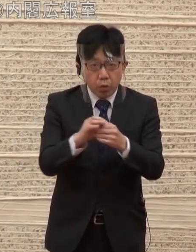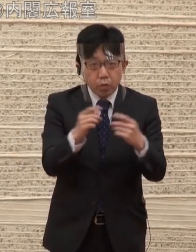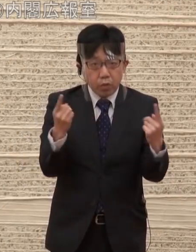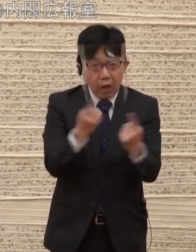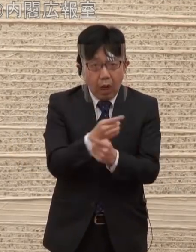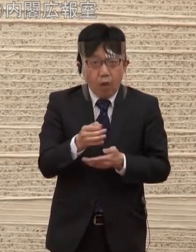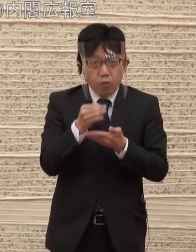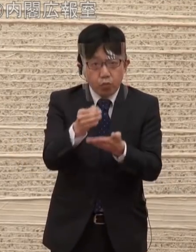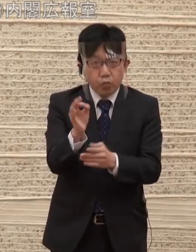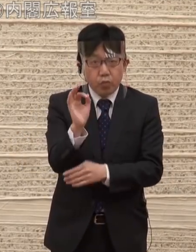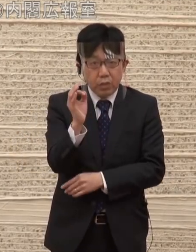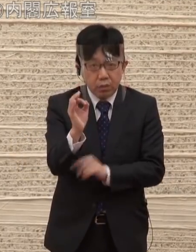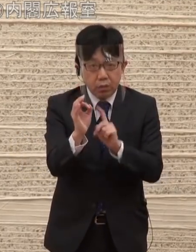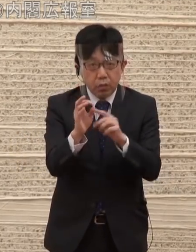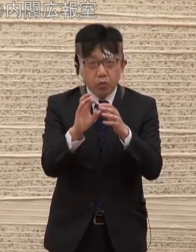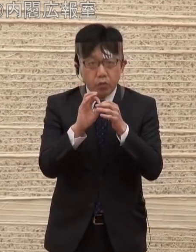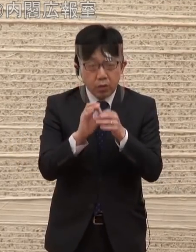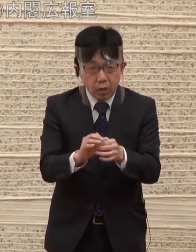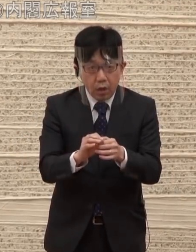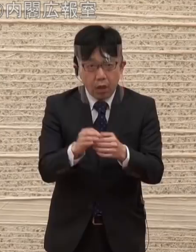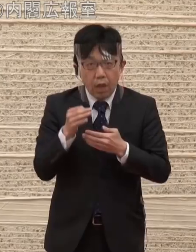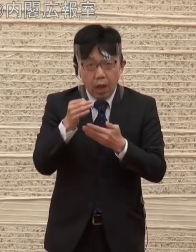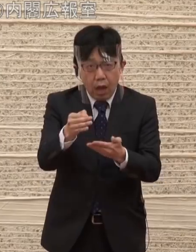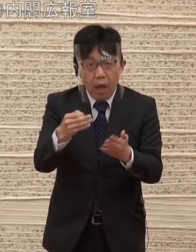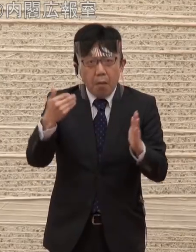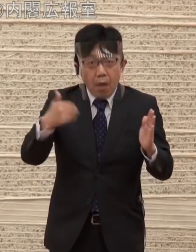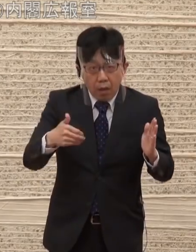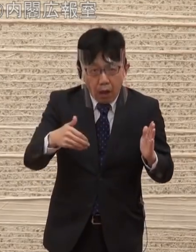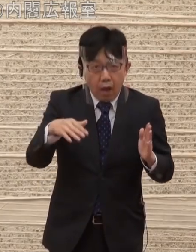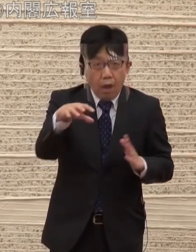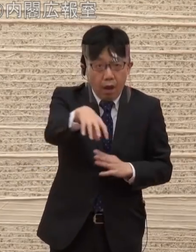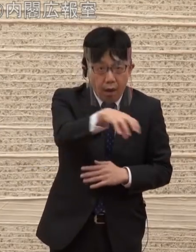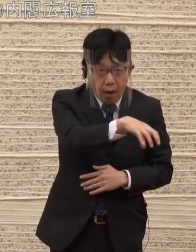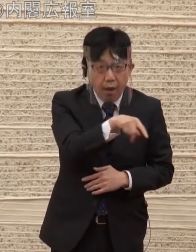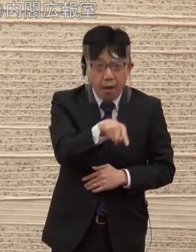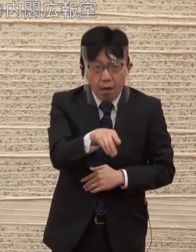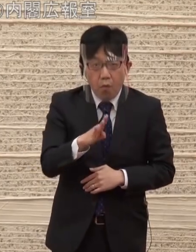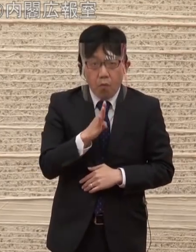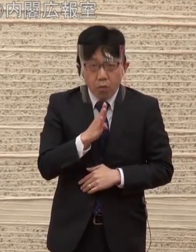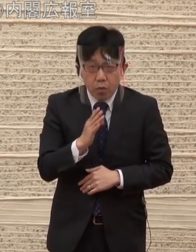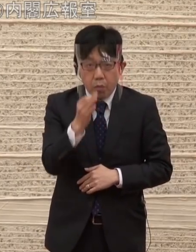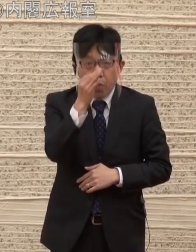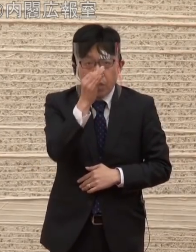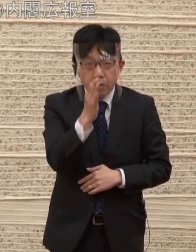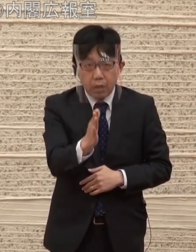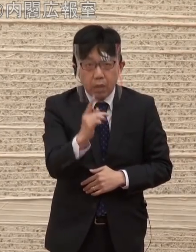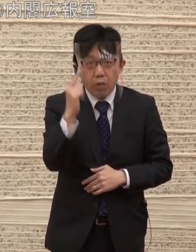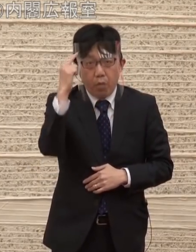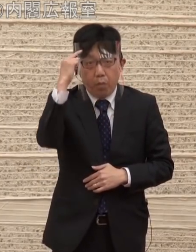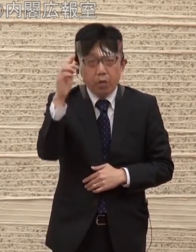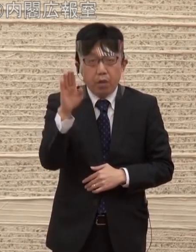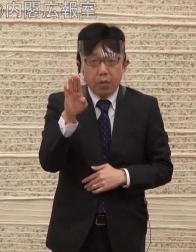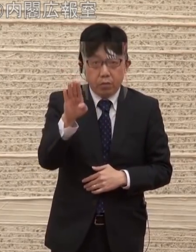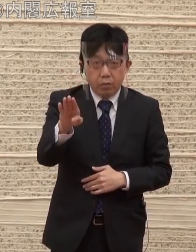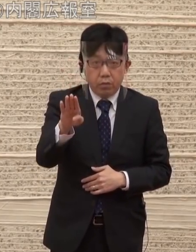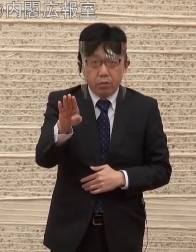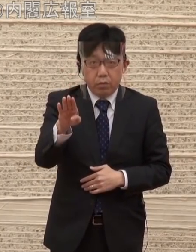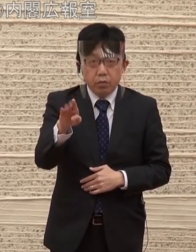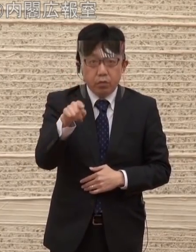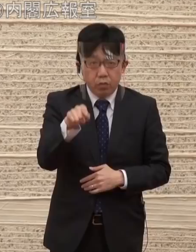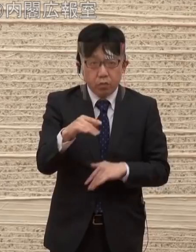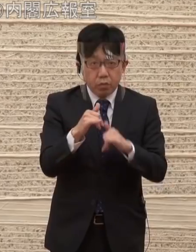ねまだお届けできていないということについては大変申し訳ないという風に考えて感じておりましてそういうな様にも一日も